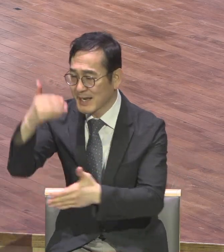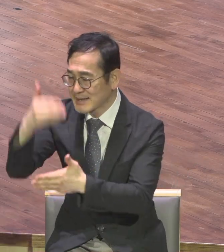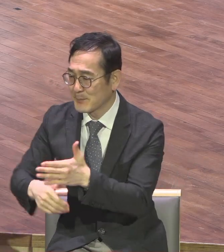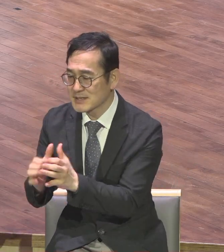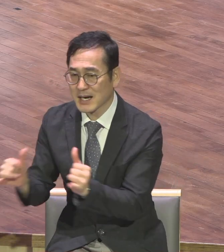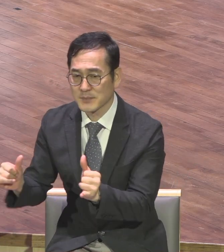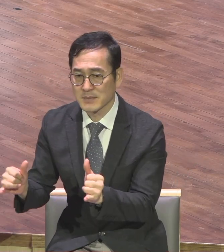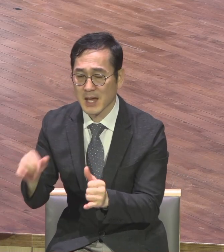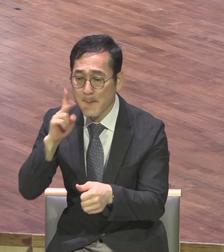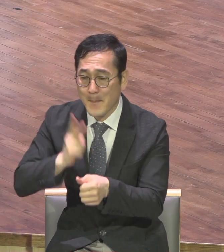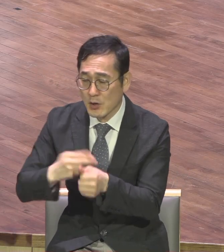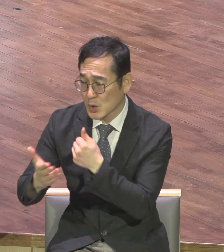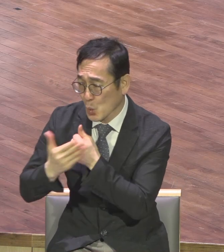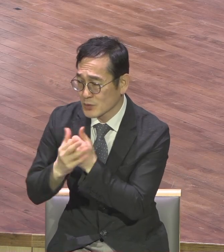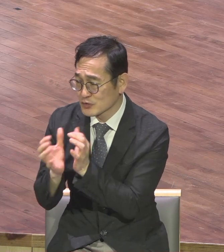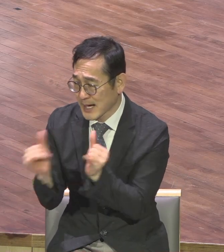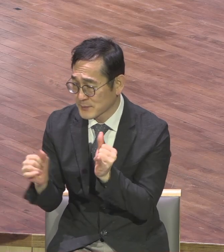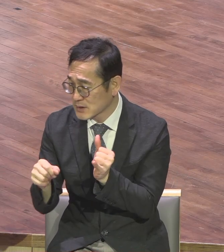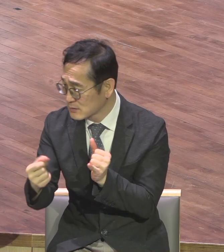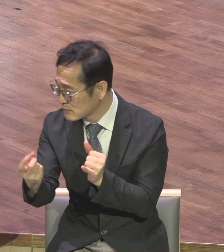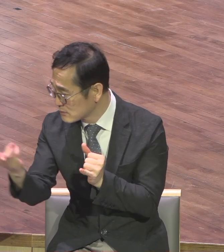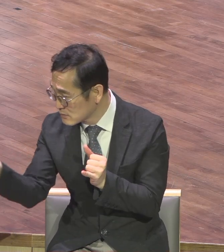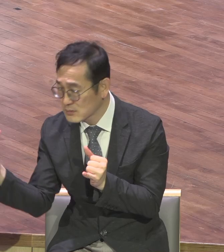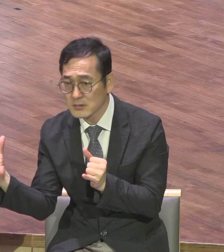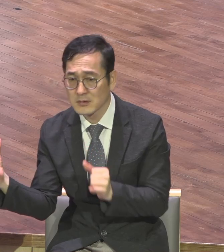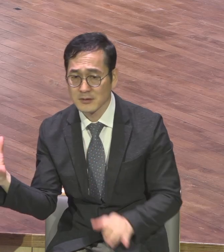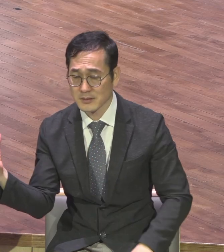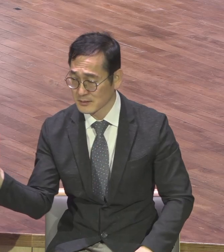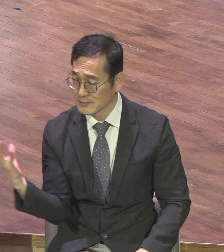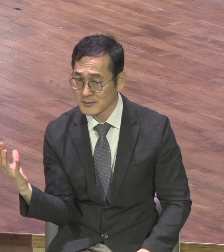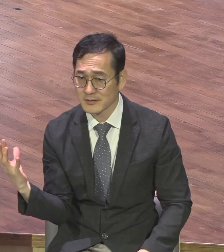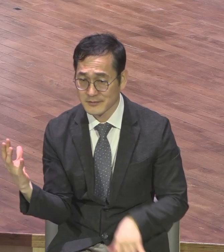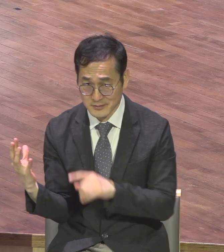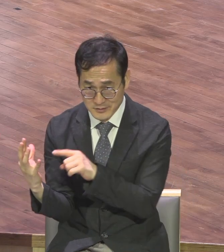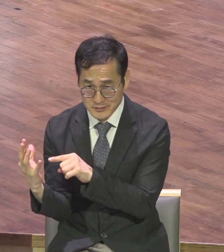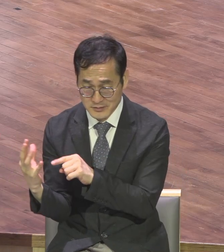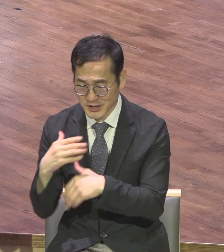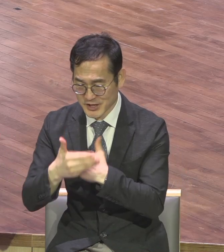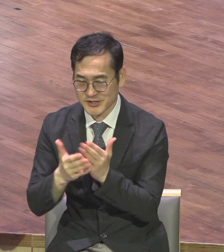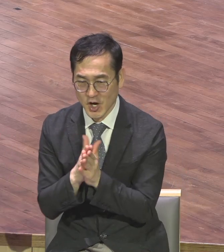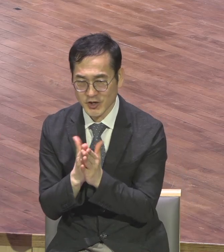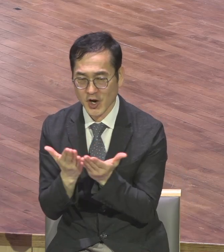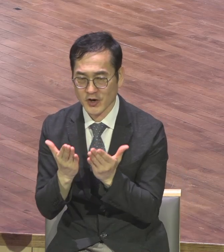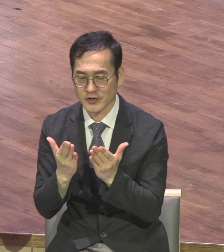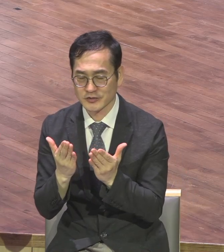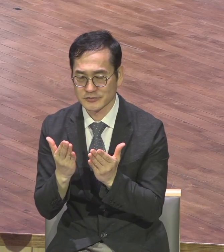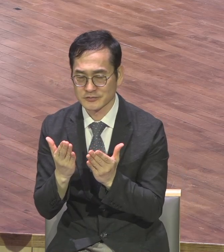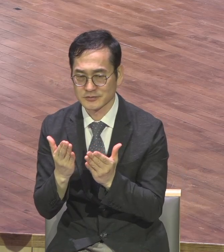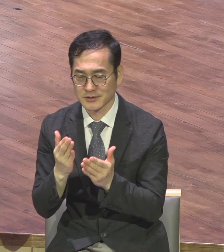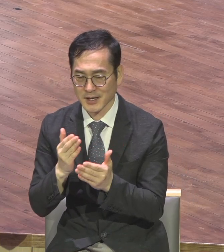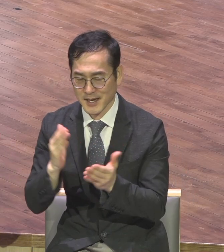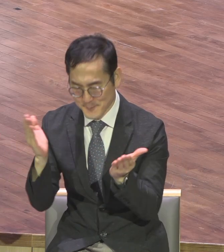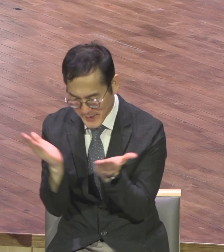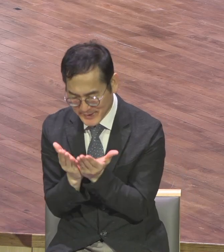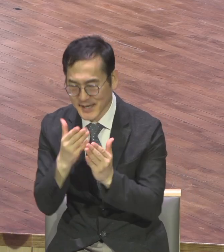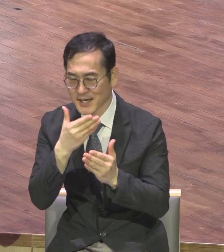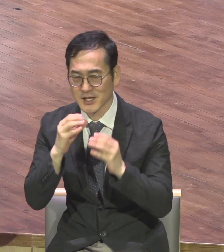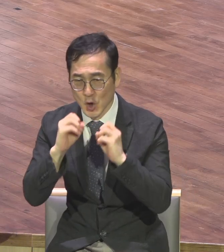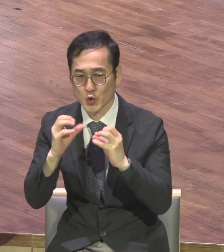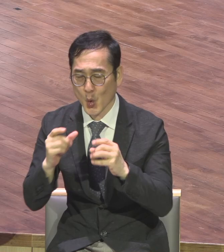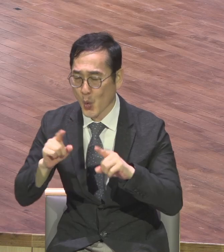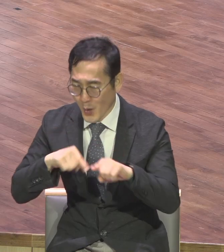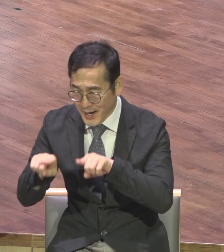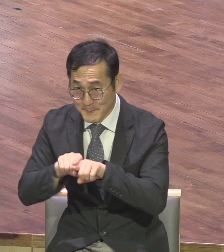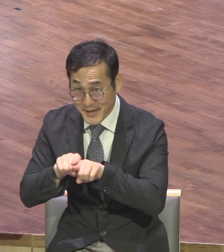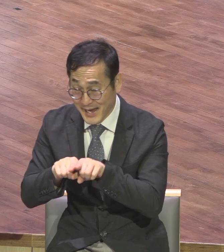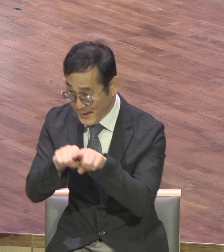바울의 동역자들을 살펴보는데 이들이 바울과 함께 성경적 전도운동을 했다는 사실이 로마서 16장 말씀